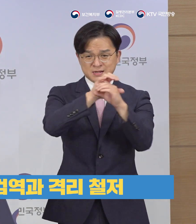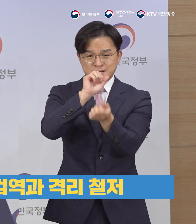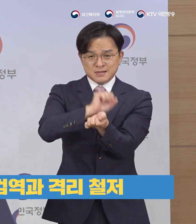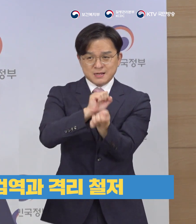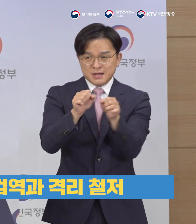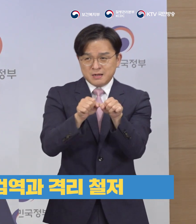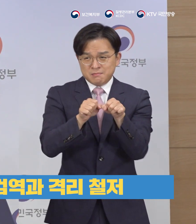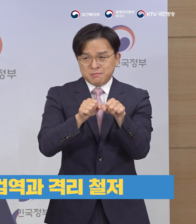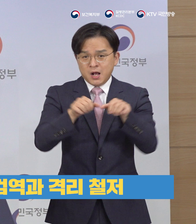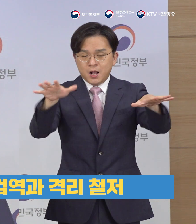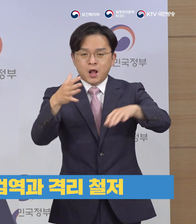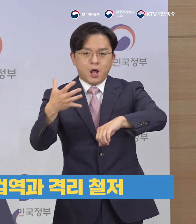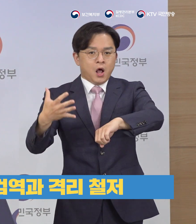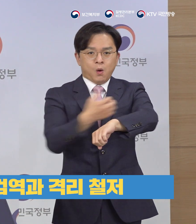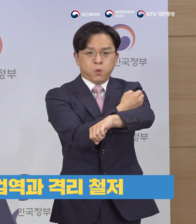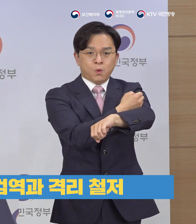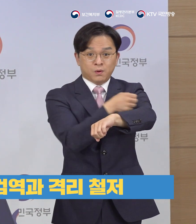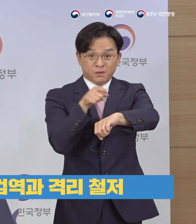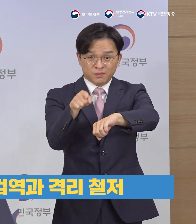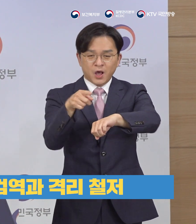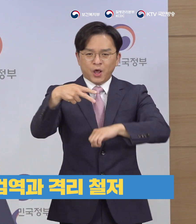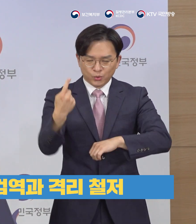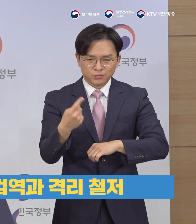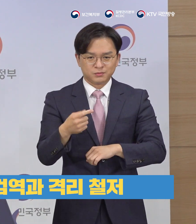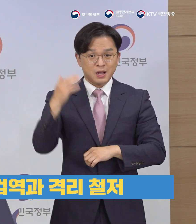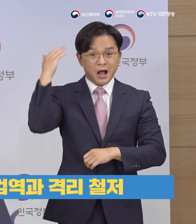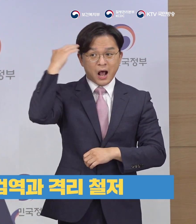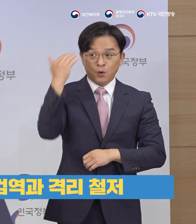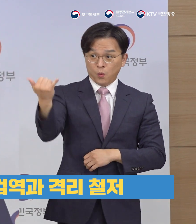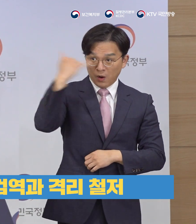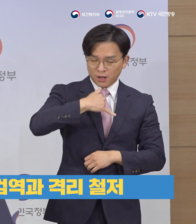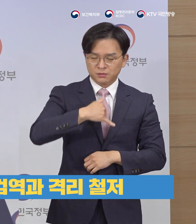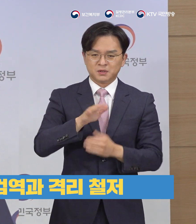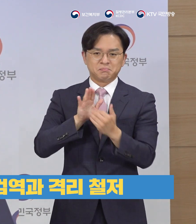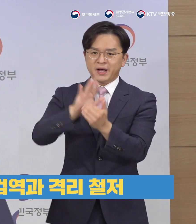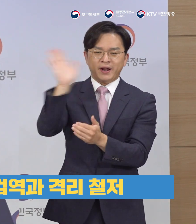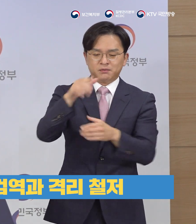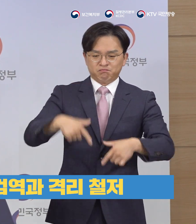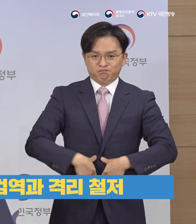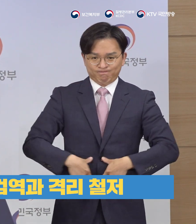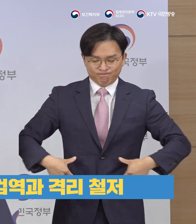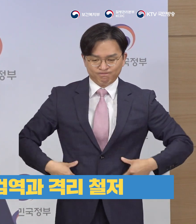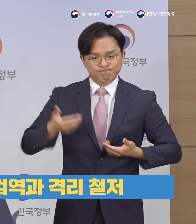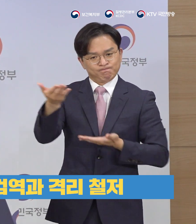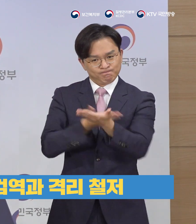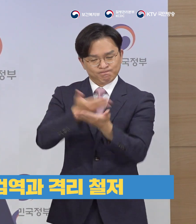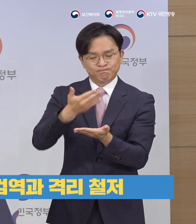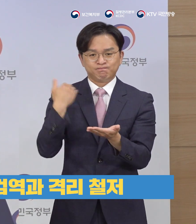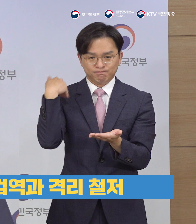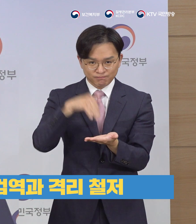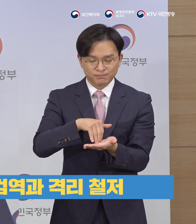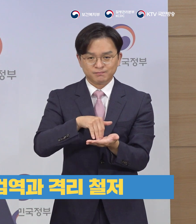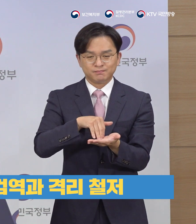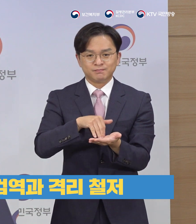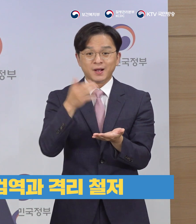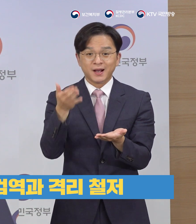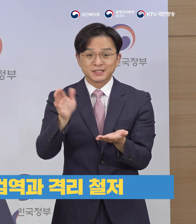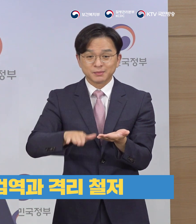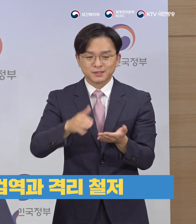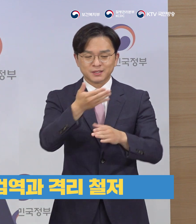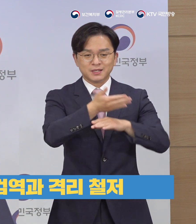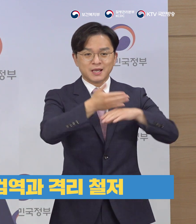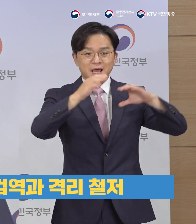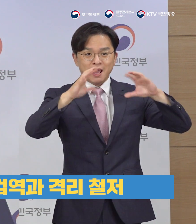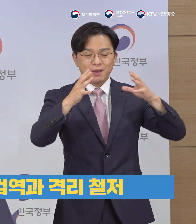정부는 세계적인 코로나19의 유행 확산에 대응하여 개방성 원칙은 준수하면서도 틈새 없는